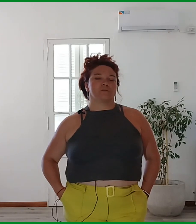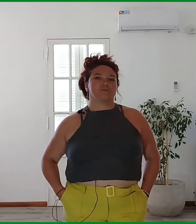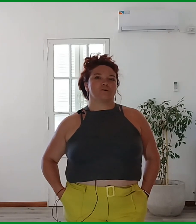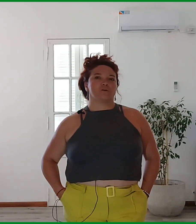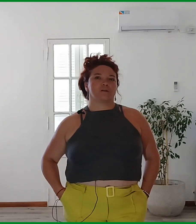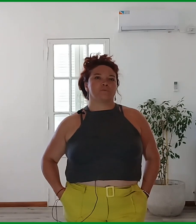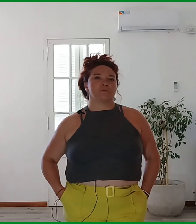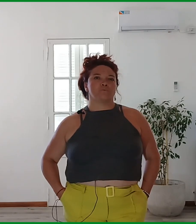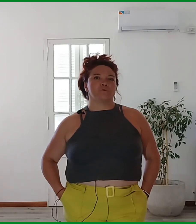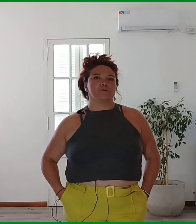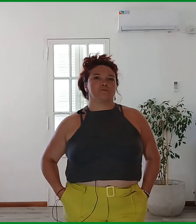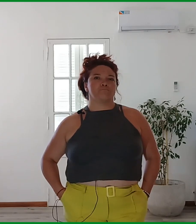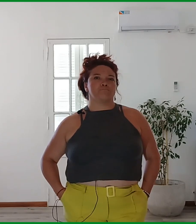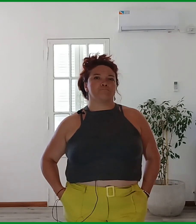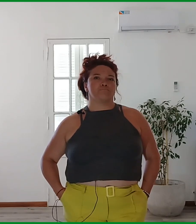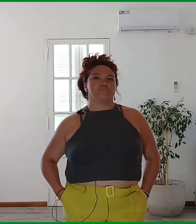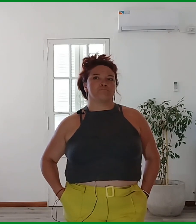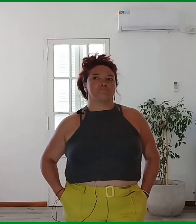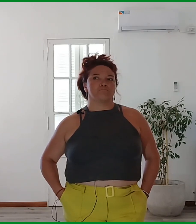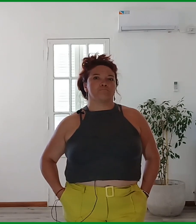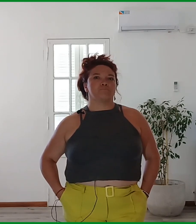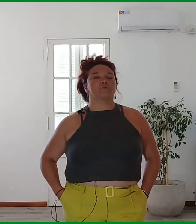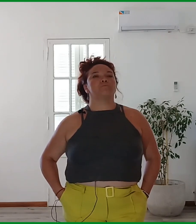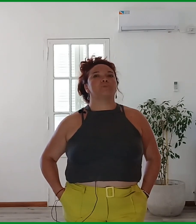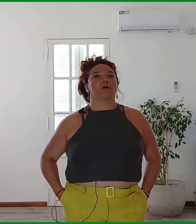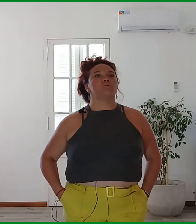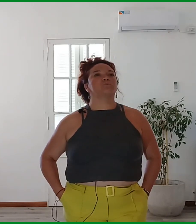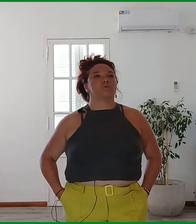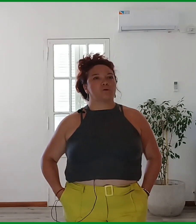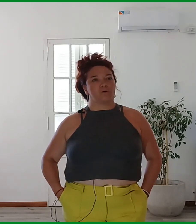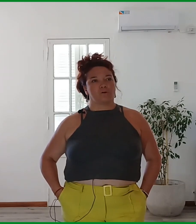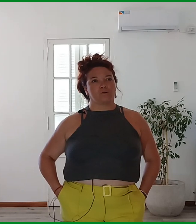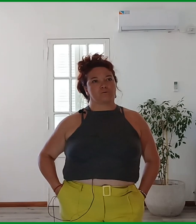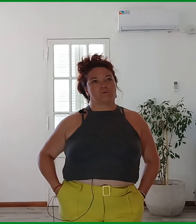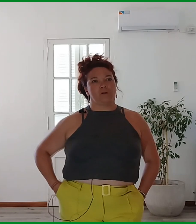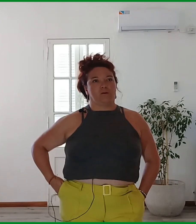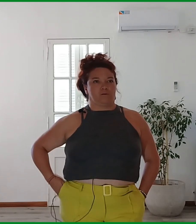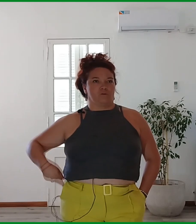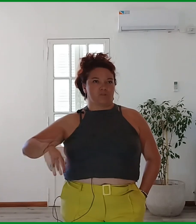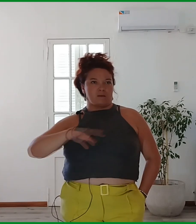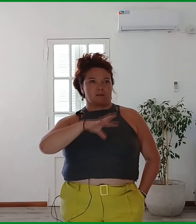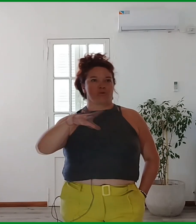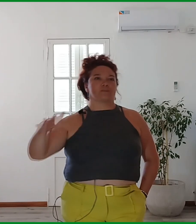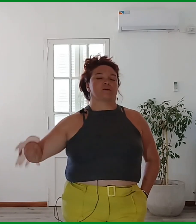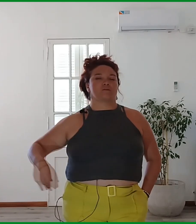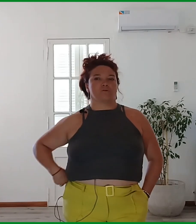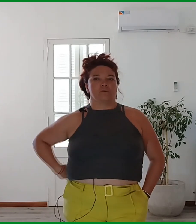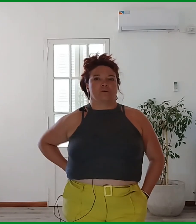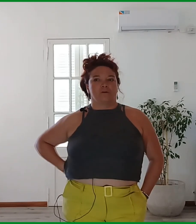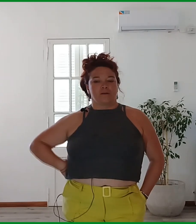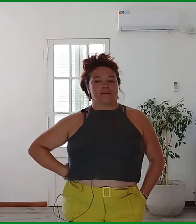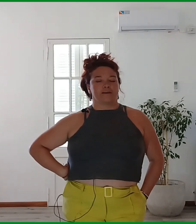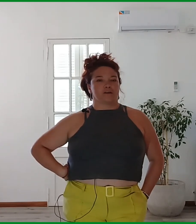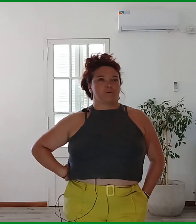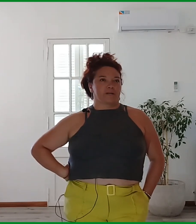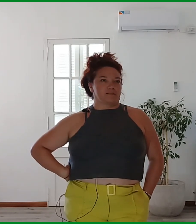siento realmente muy, muy a gusto con todas las cosas que he ido haciendo. Como